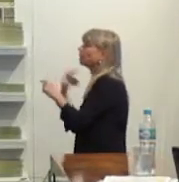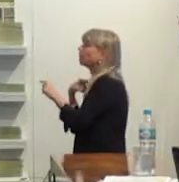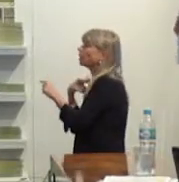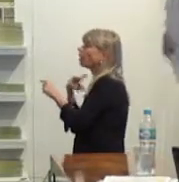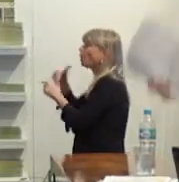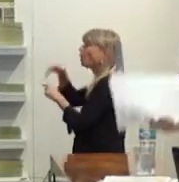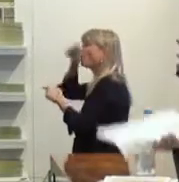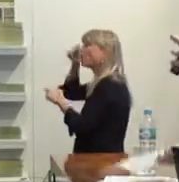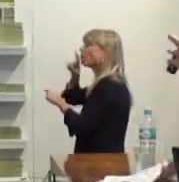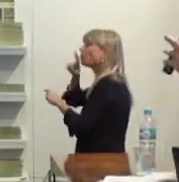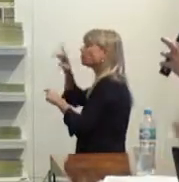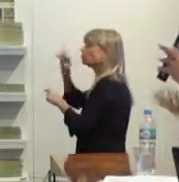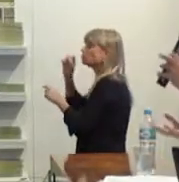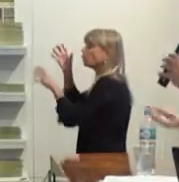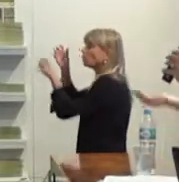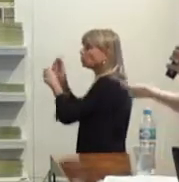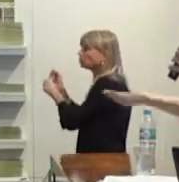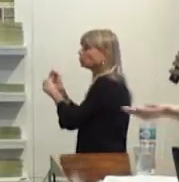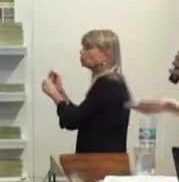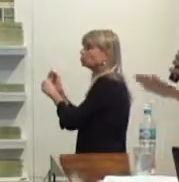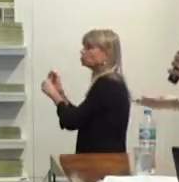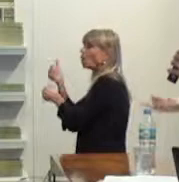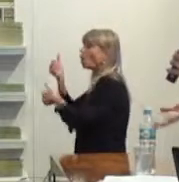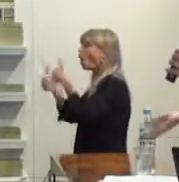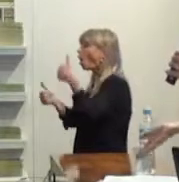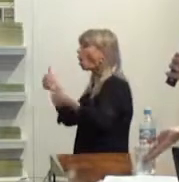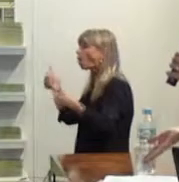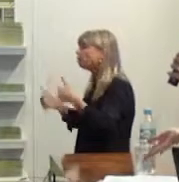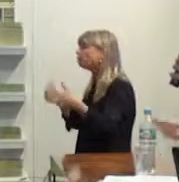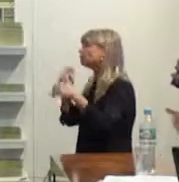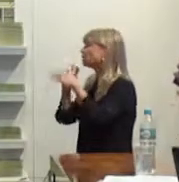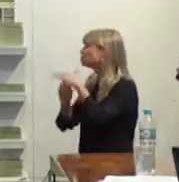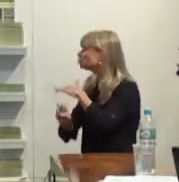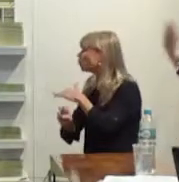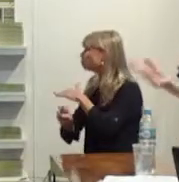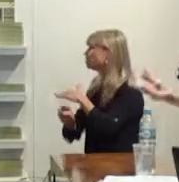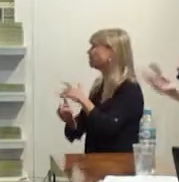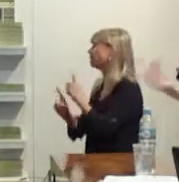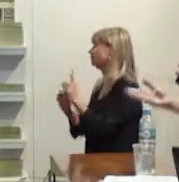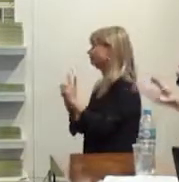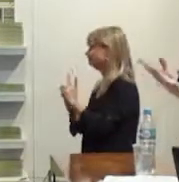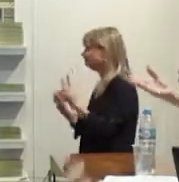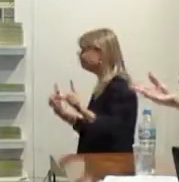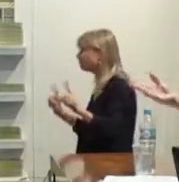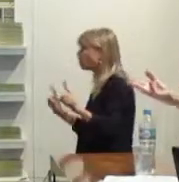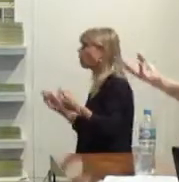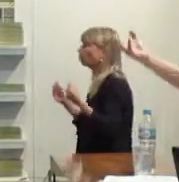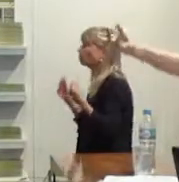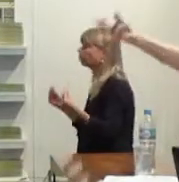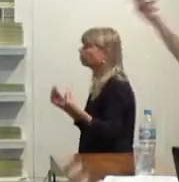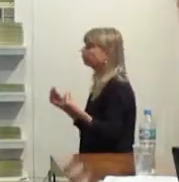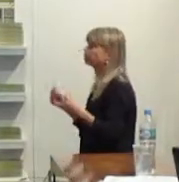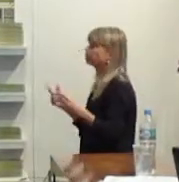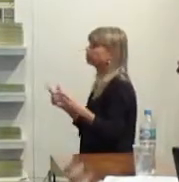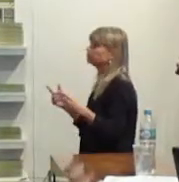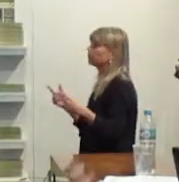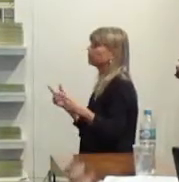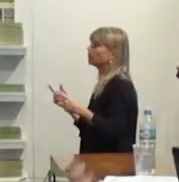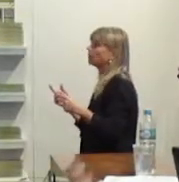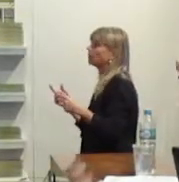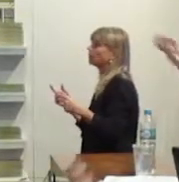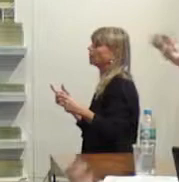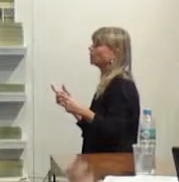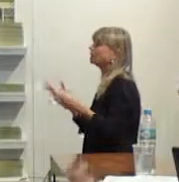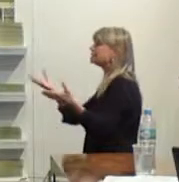de la línea C, compita con la línea de subte subterránea, porque en realidad lo lógico sería tratar de